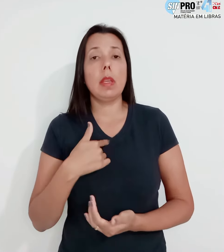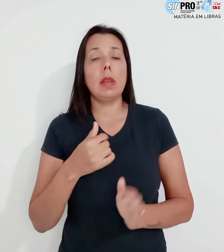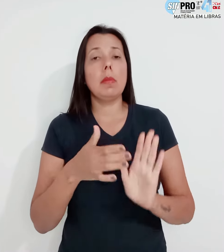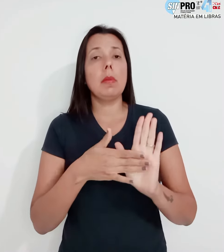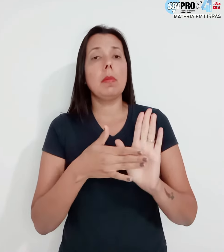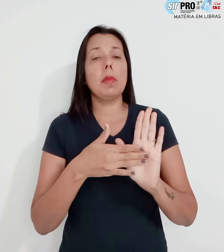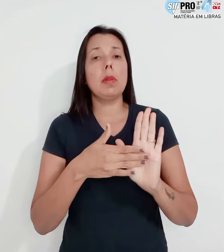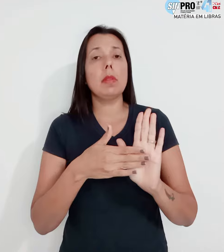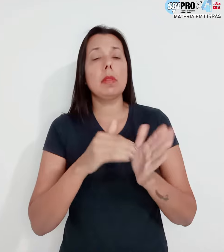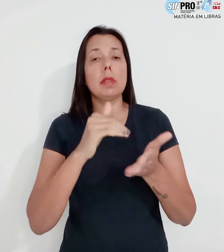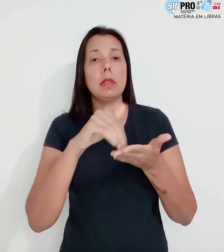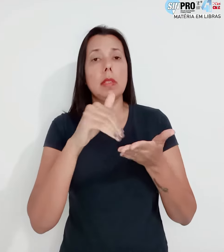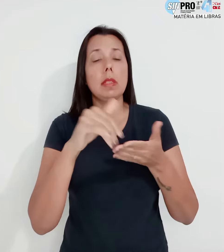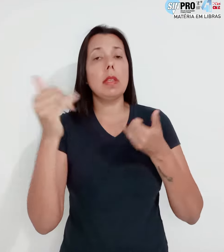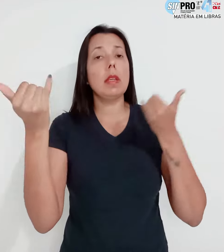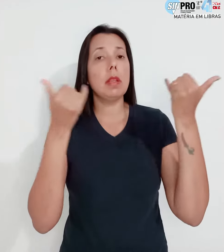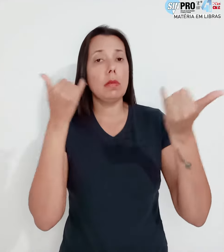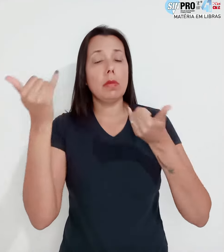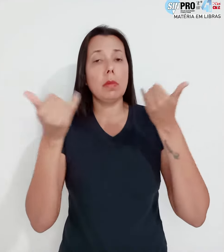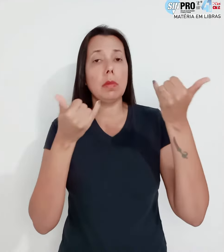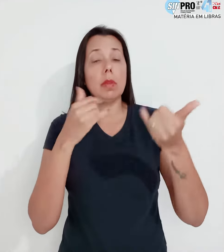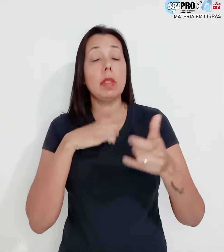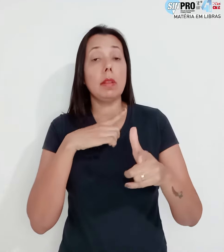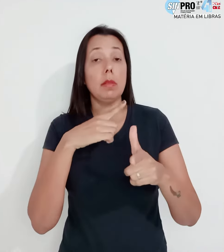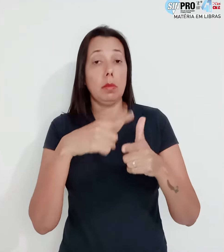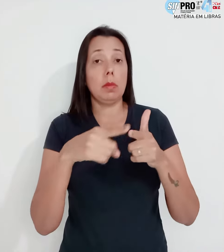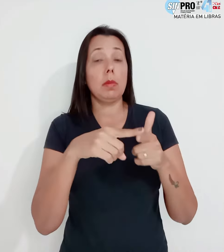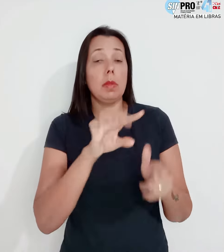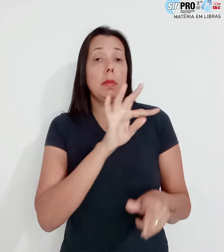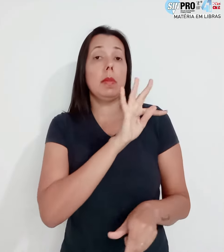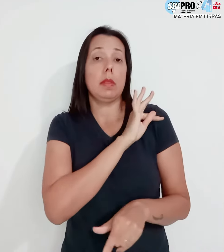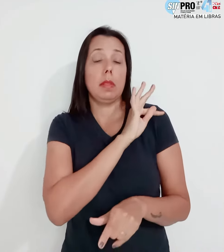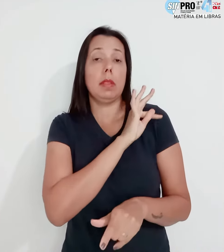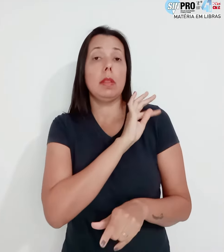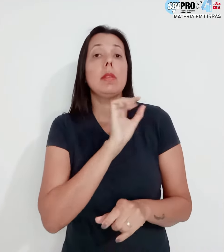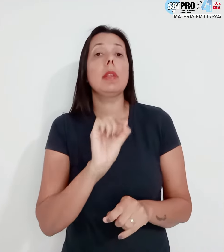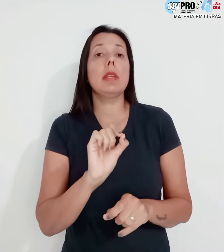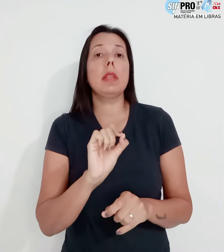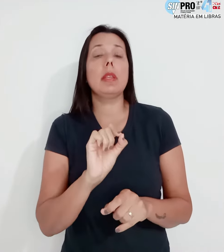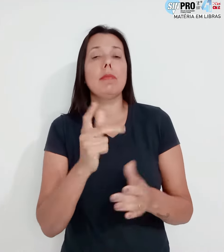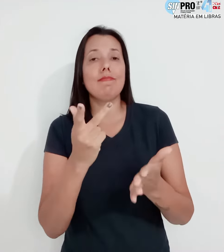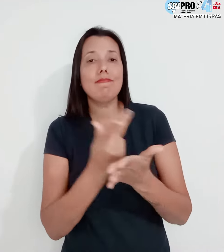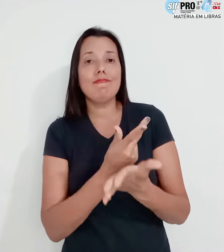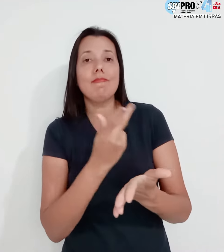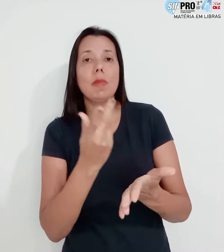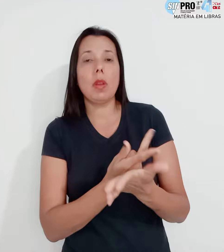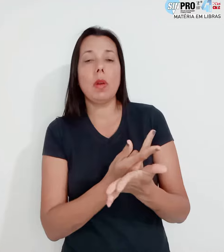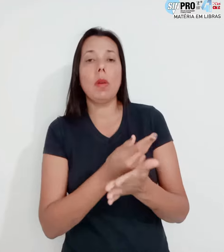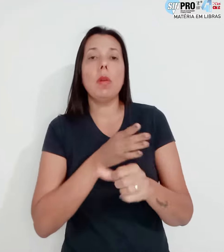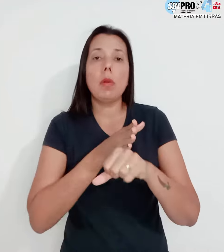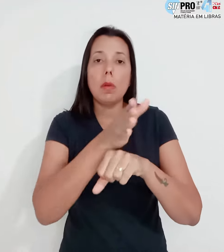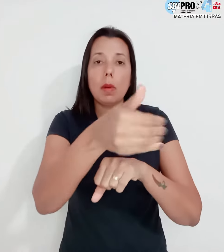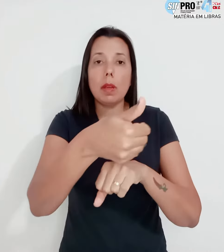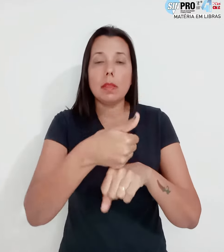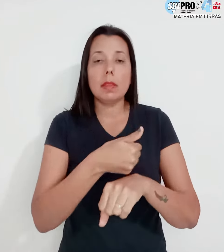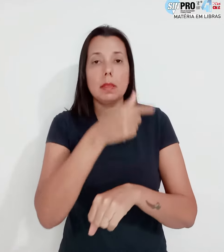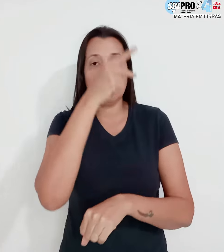a Secretaria informou que houve um problema técnico que inviabilizou o acesso das pessoas